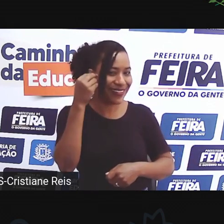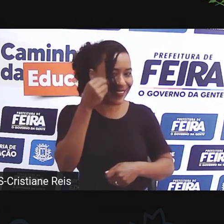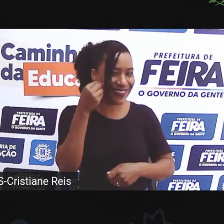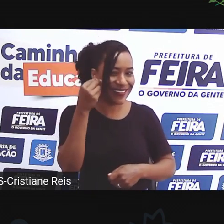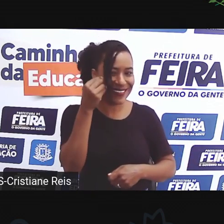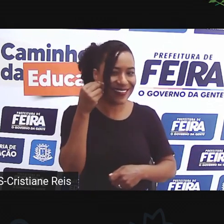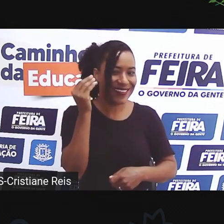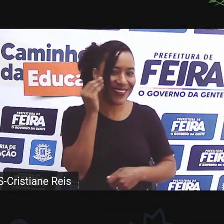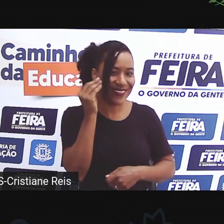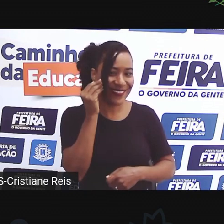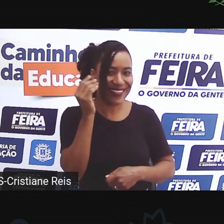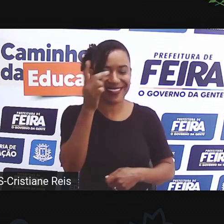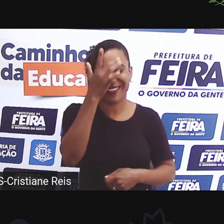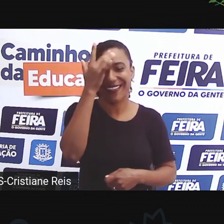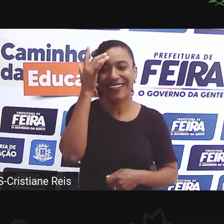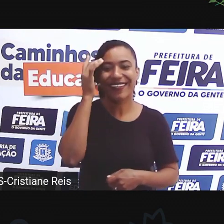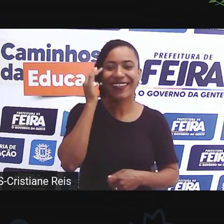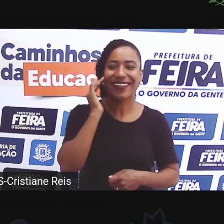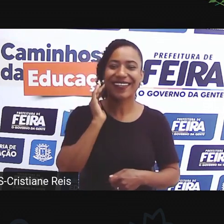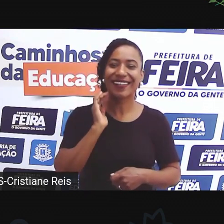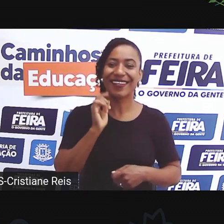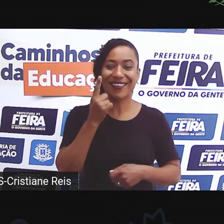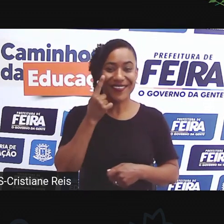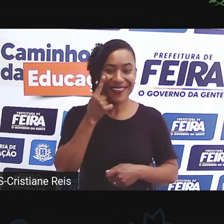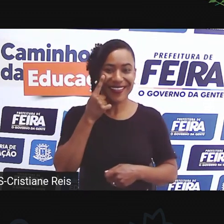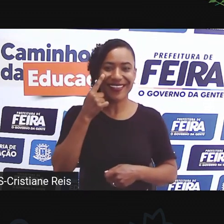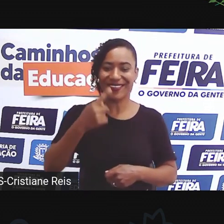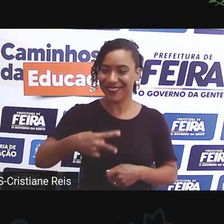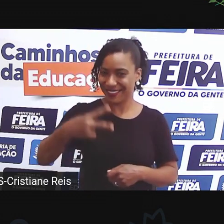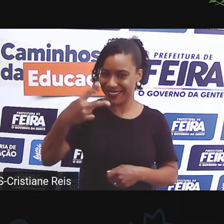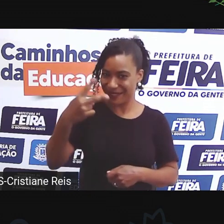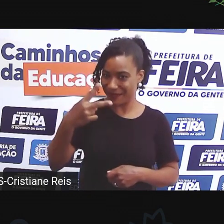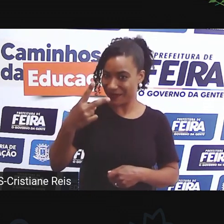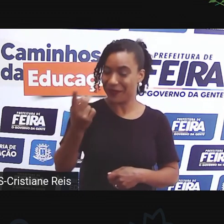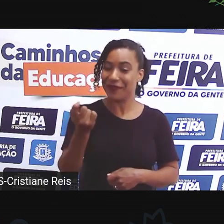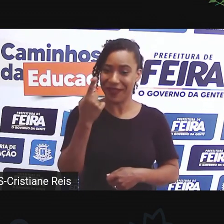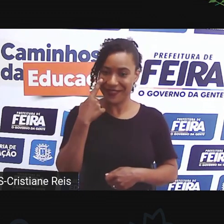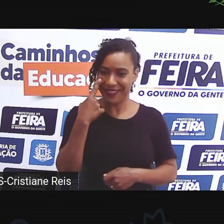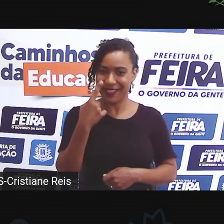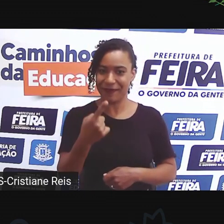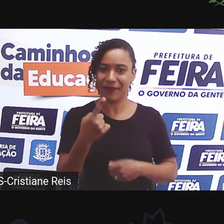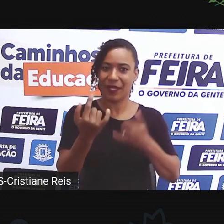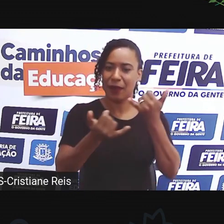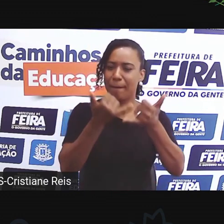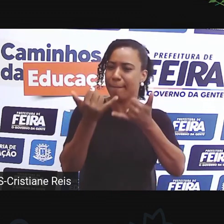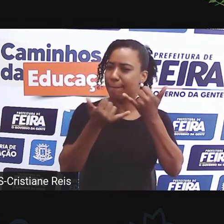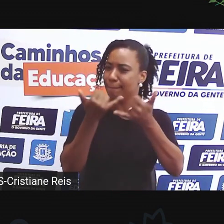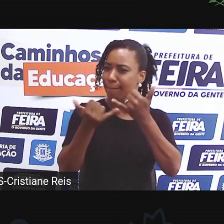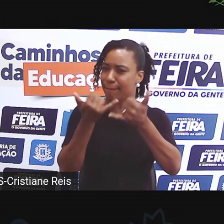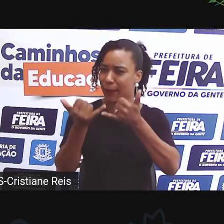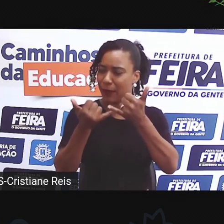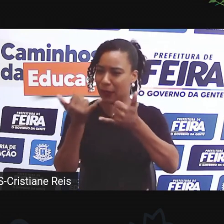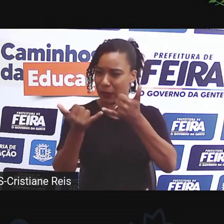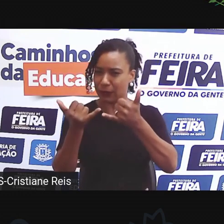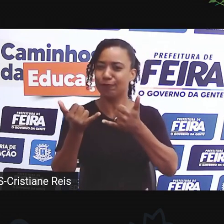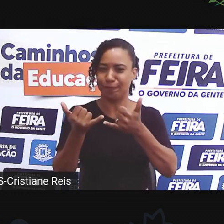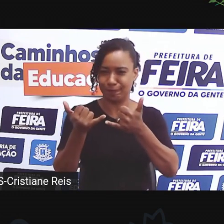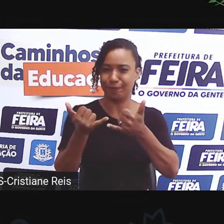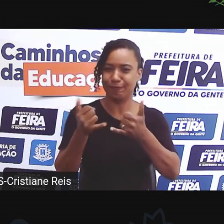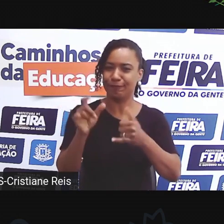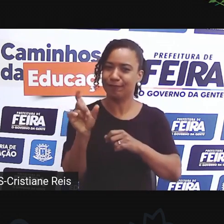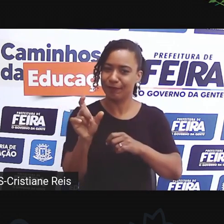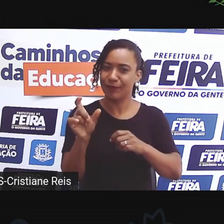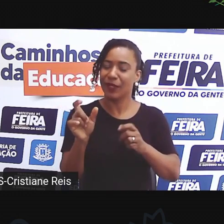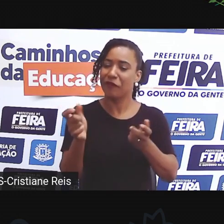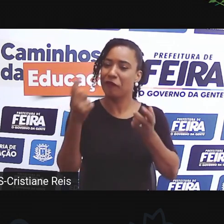lá? Experimento dois, hein? Eu tenho aqui vários brinquedos. Eu quero saber agora quais são os brinquedos